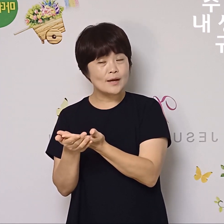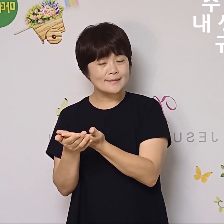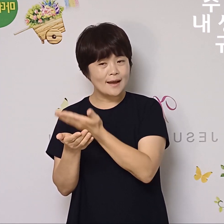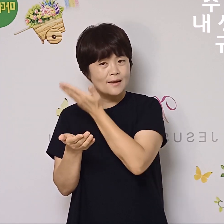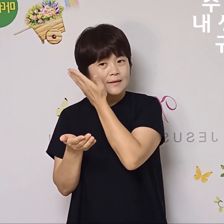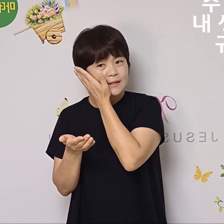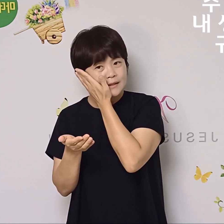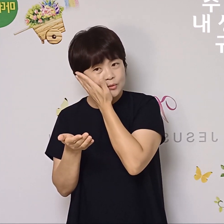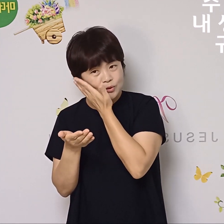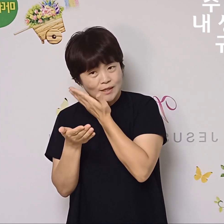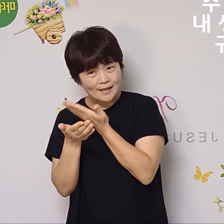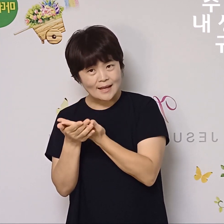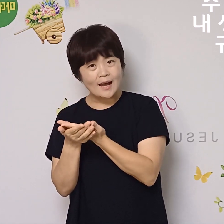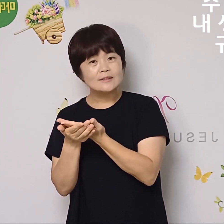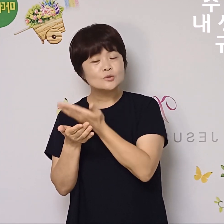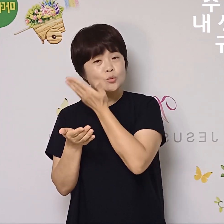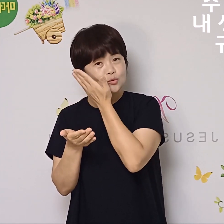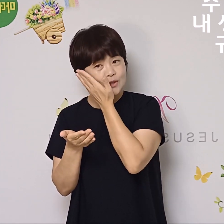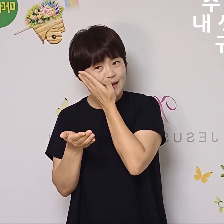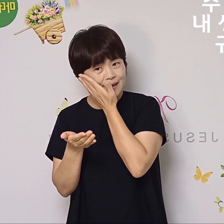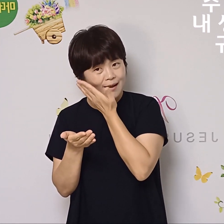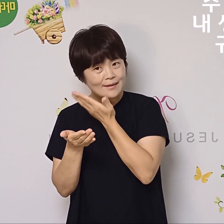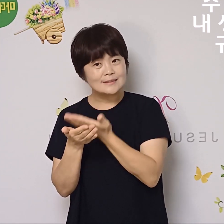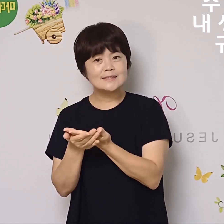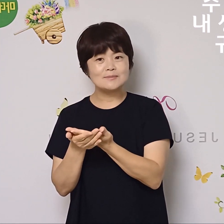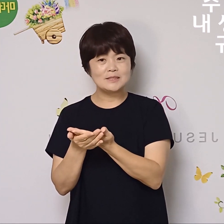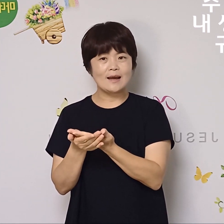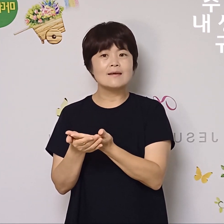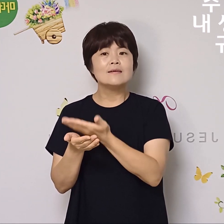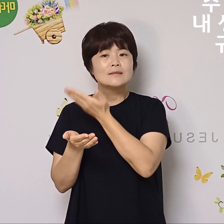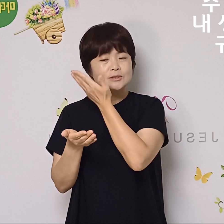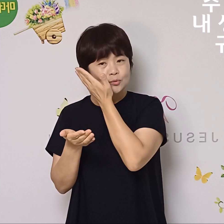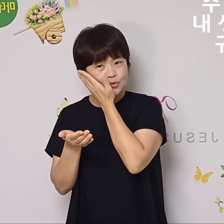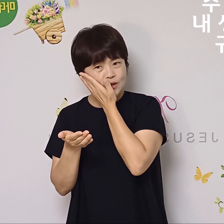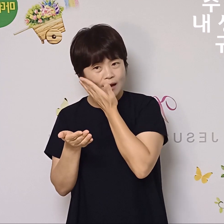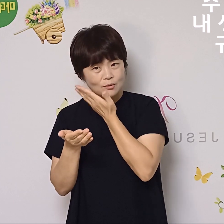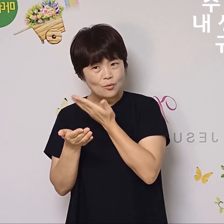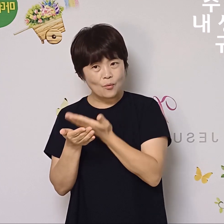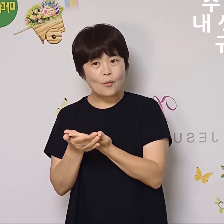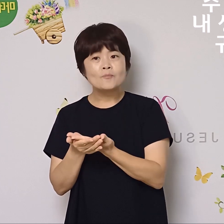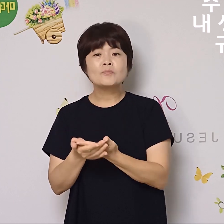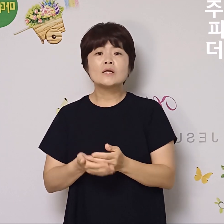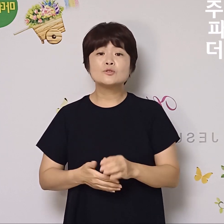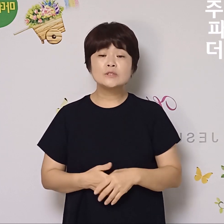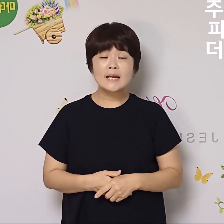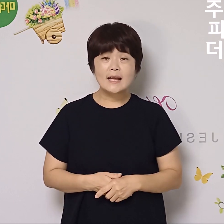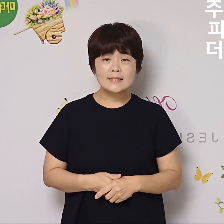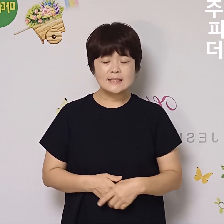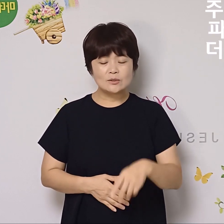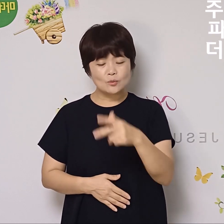귀하다. 귀하다, 소중하다 라는 뜻입니다. 그래서 귀하고 주사랑이